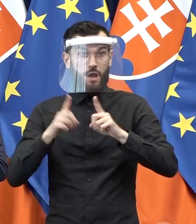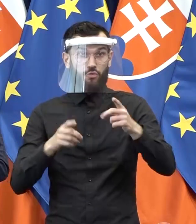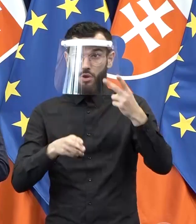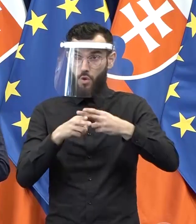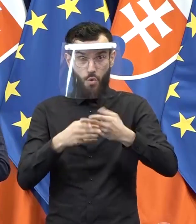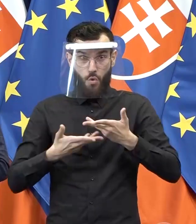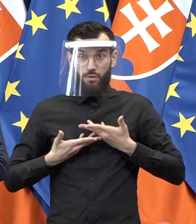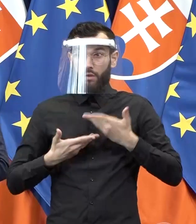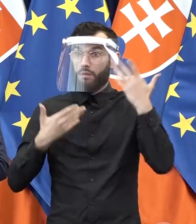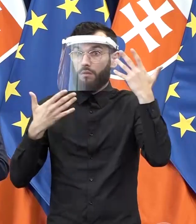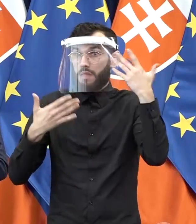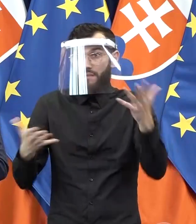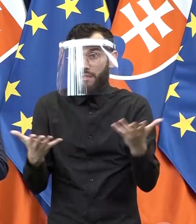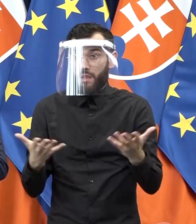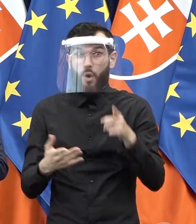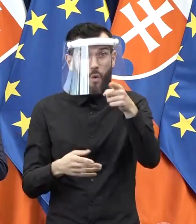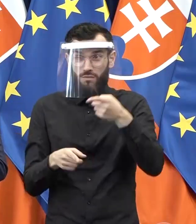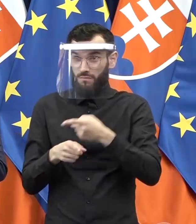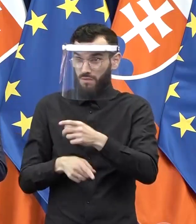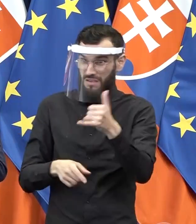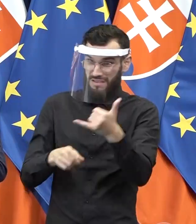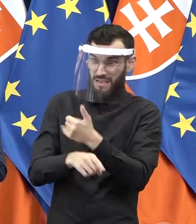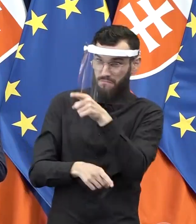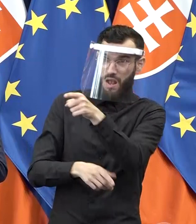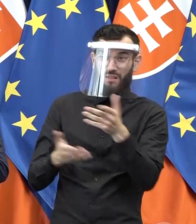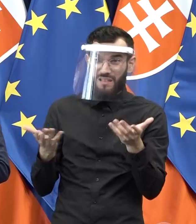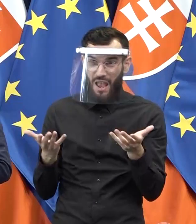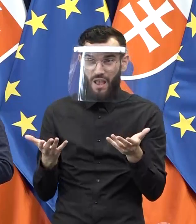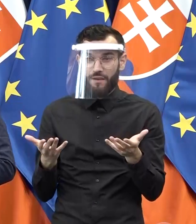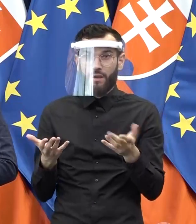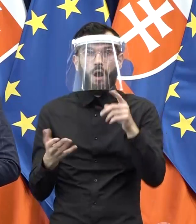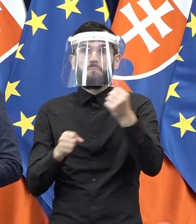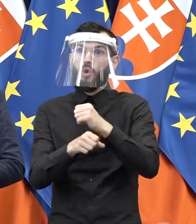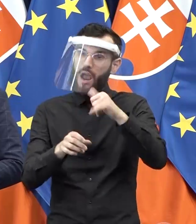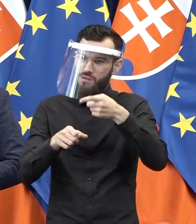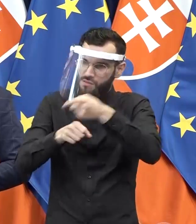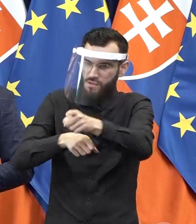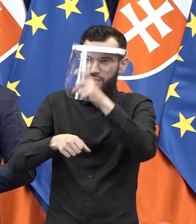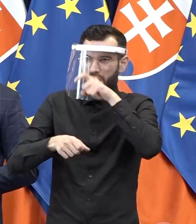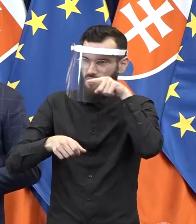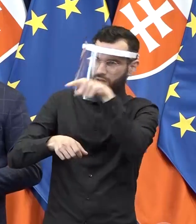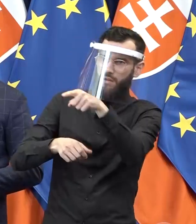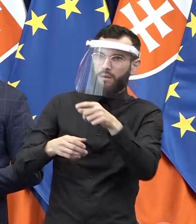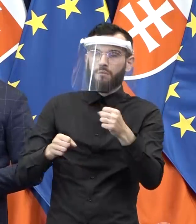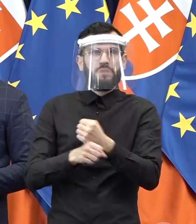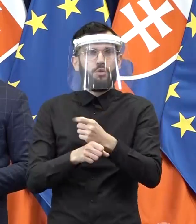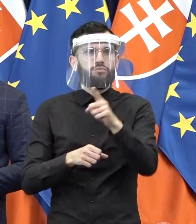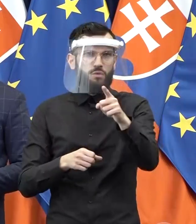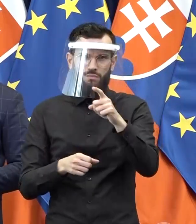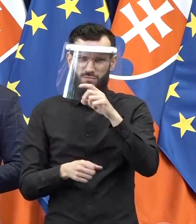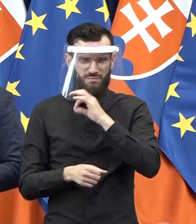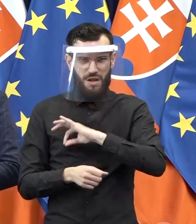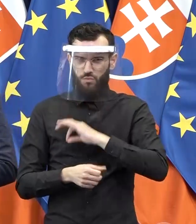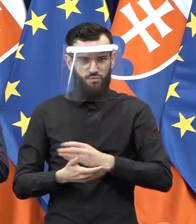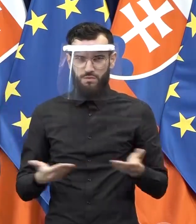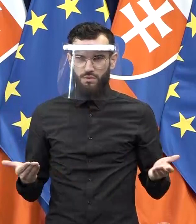nevedeli, kde. Ja nemôžu za to. A nejakým spôsobom ich ďalej traumatizovať nemá zmysel. To by to totálne neetické.